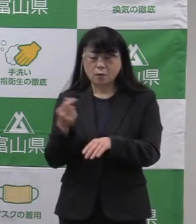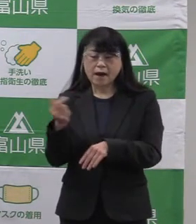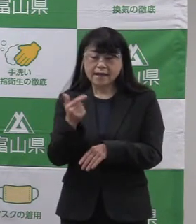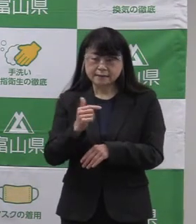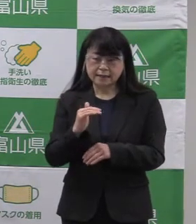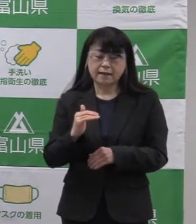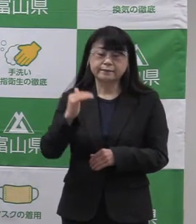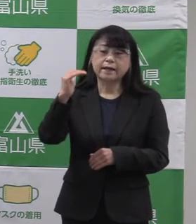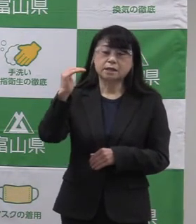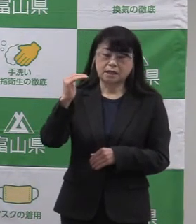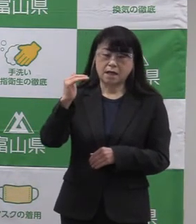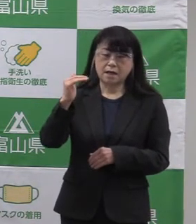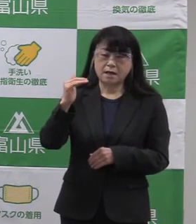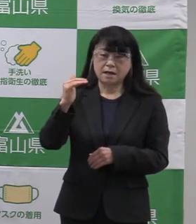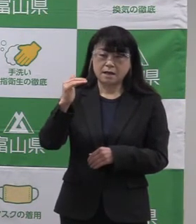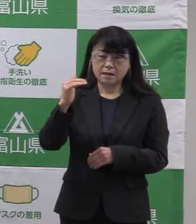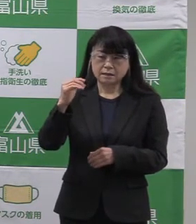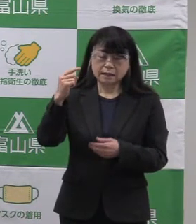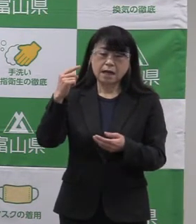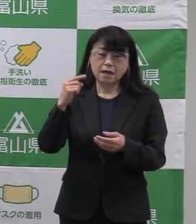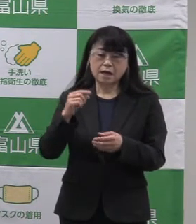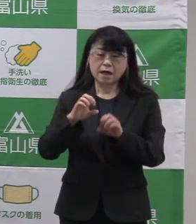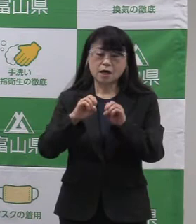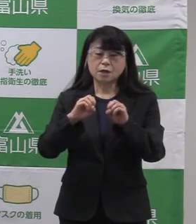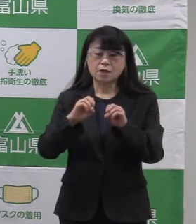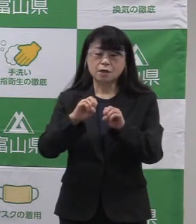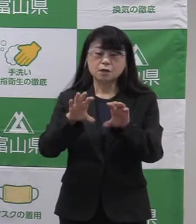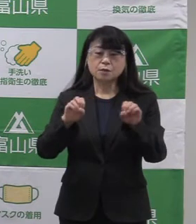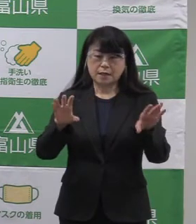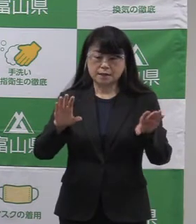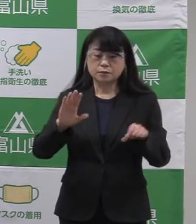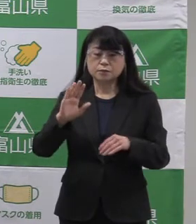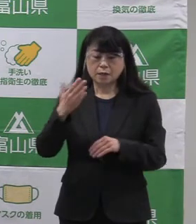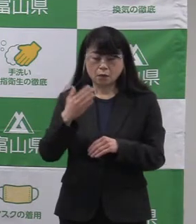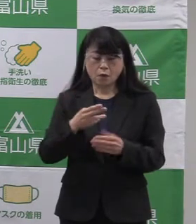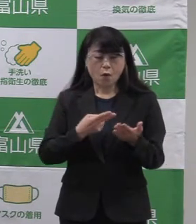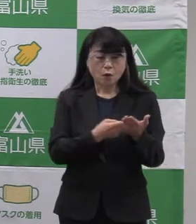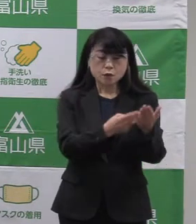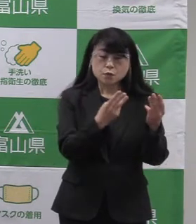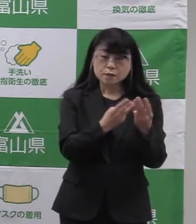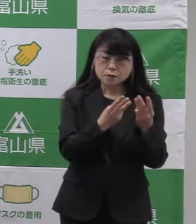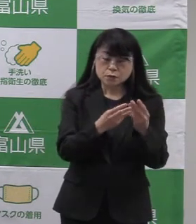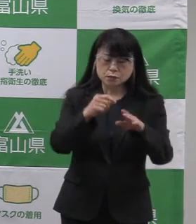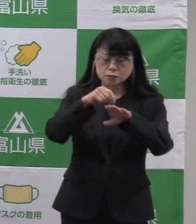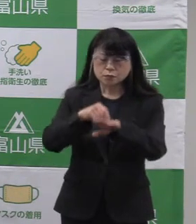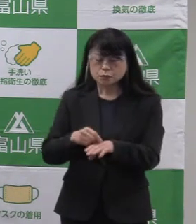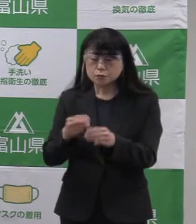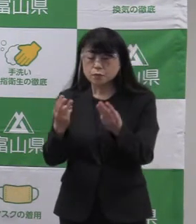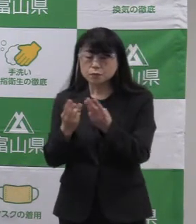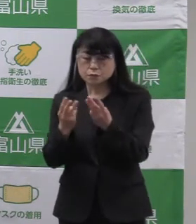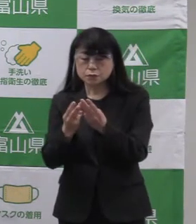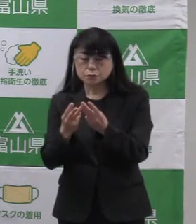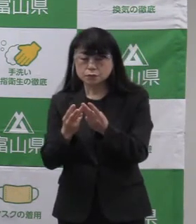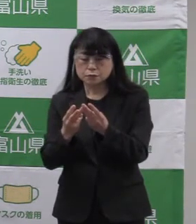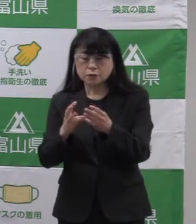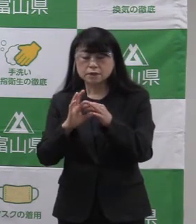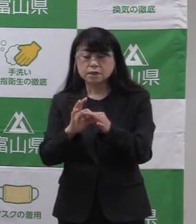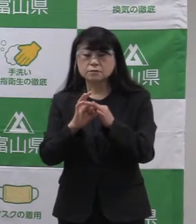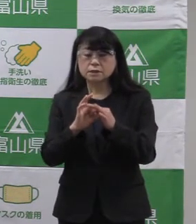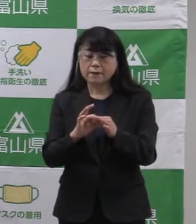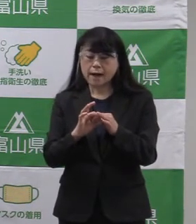さ高さが指摘をされている一方で、入院者数やあるいは重症者数への影響については、未